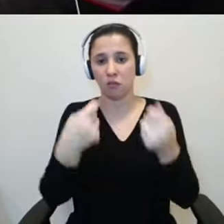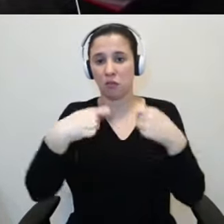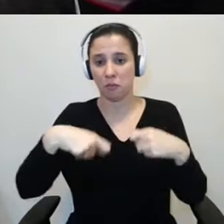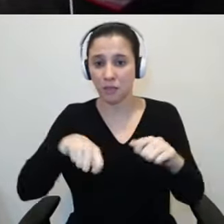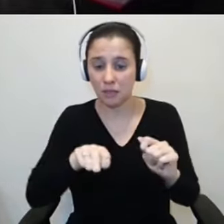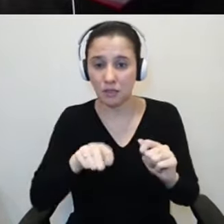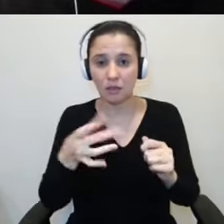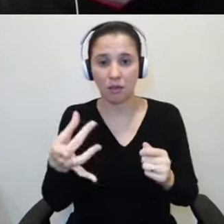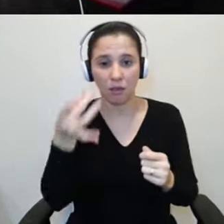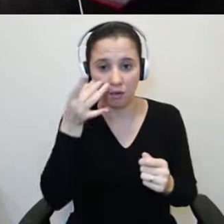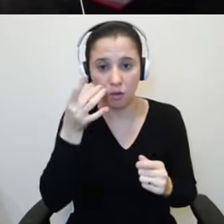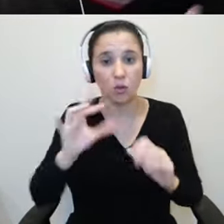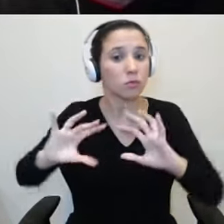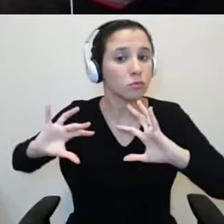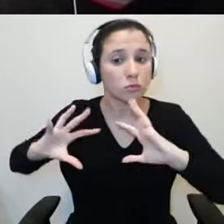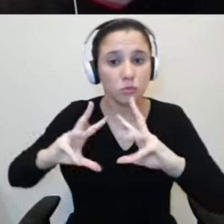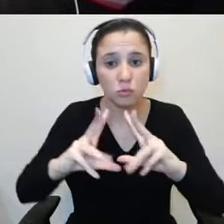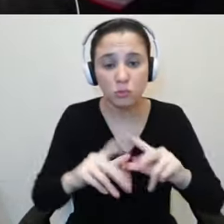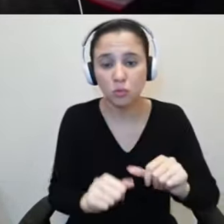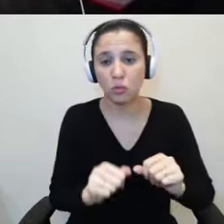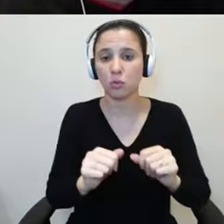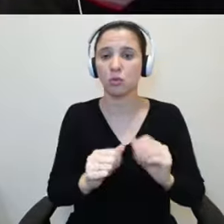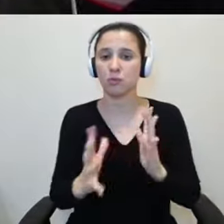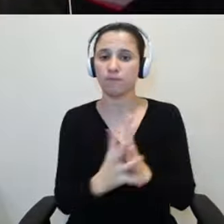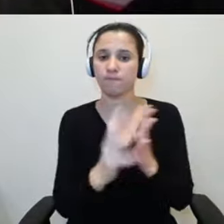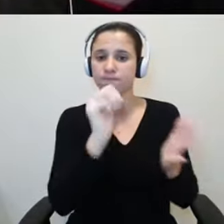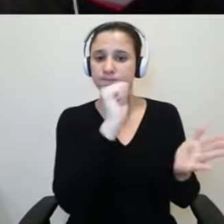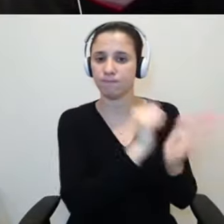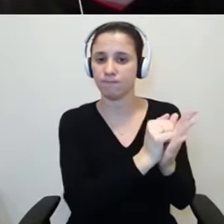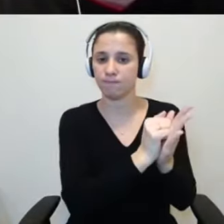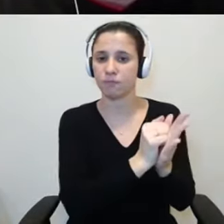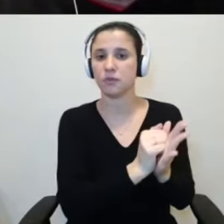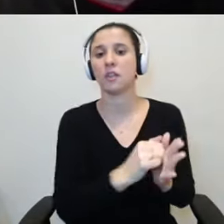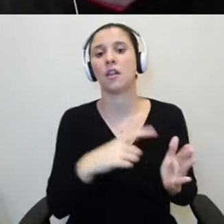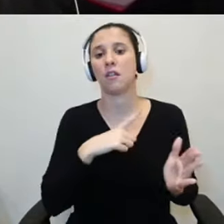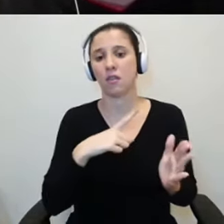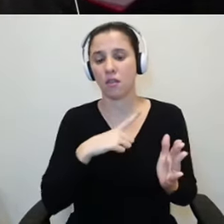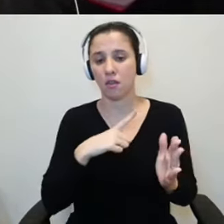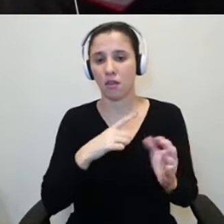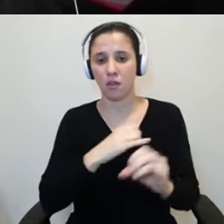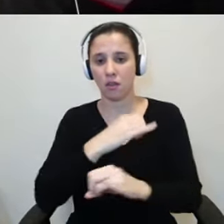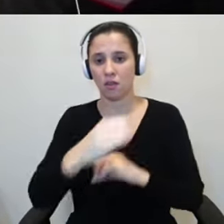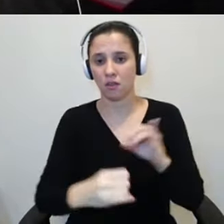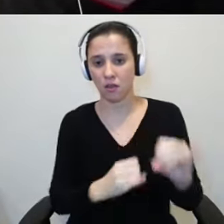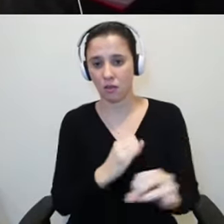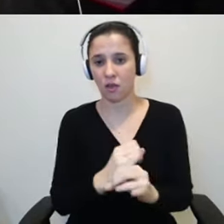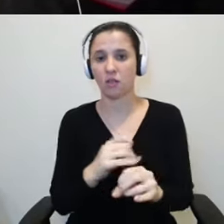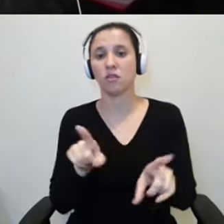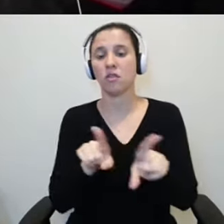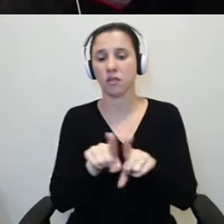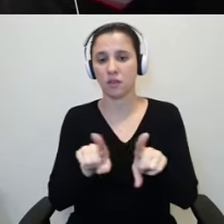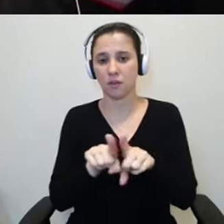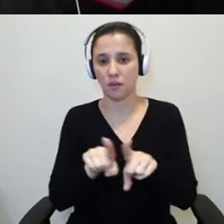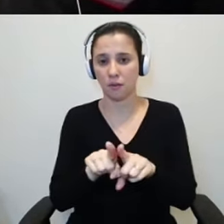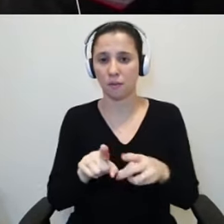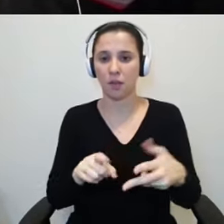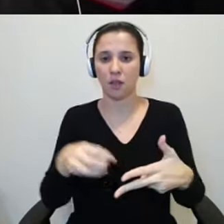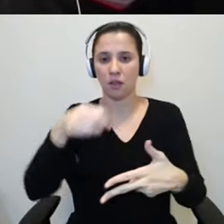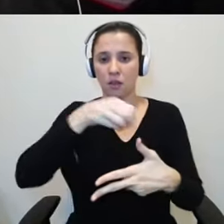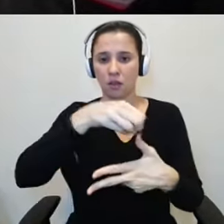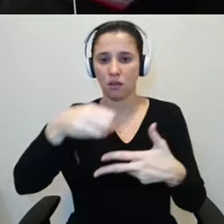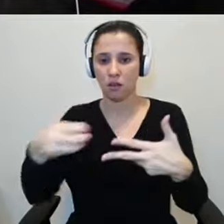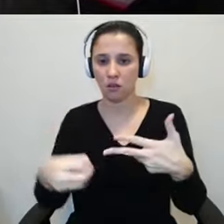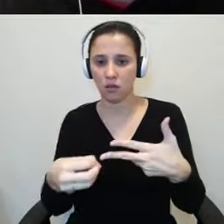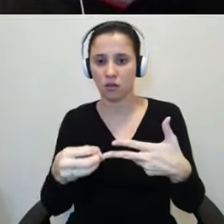inscrição é online. Então a gente está trabalhando justamente, os superiores são pelo Enem e pelo Sisu. Então tudo isso acaba ocorrendo